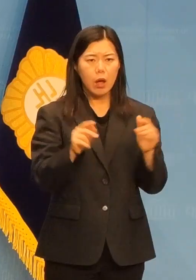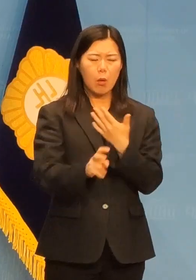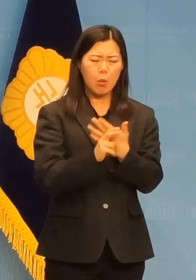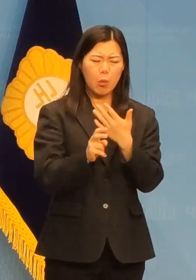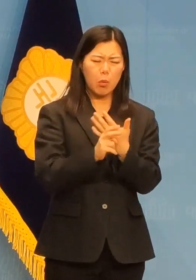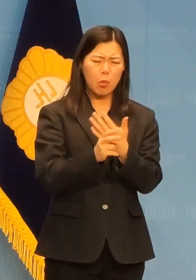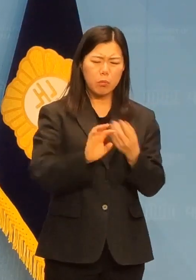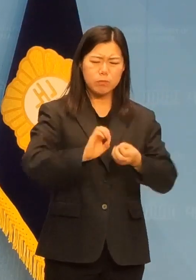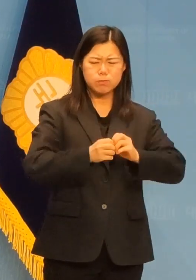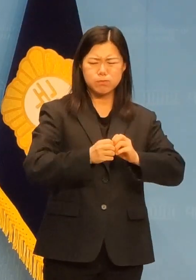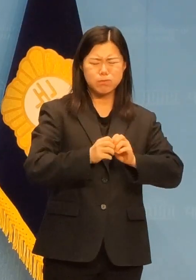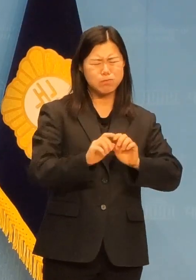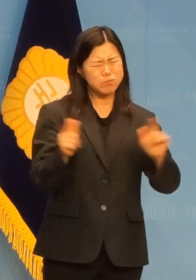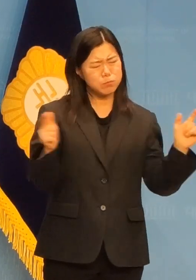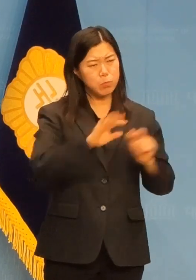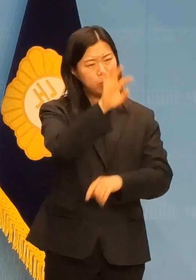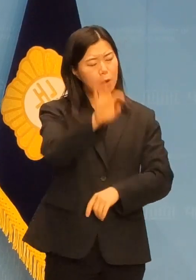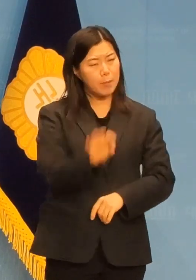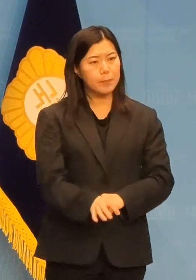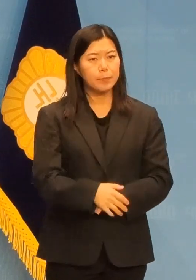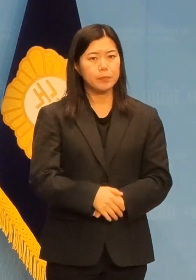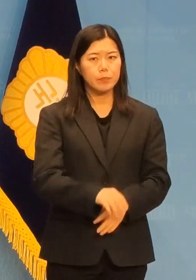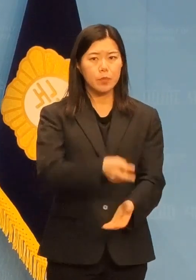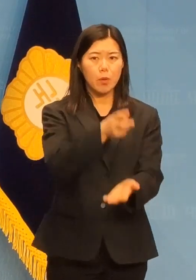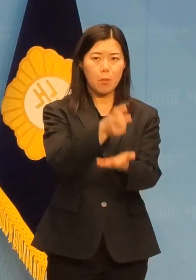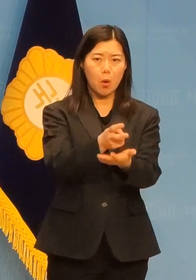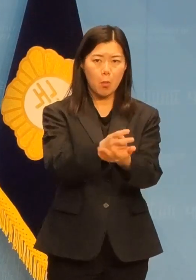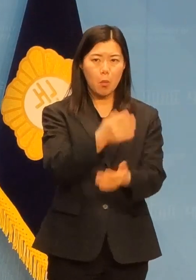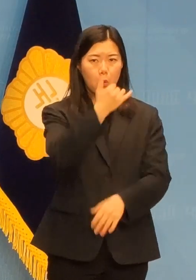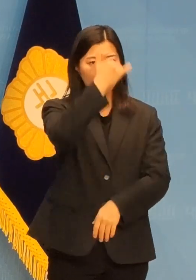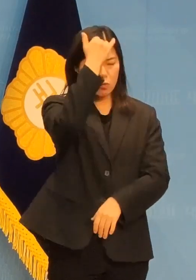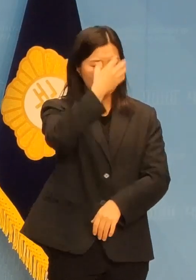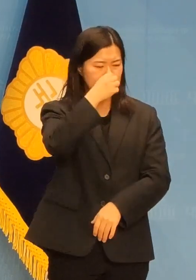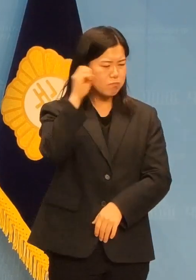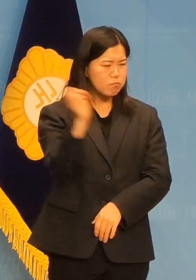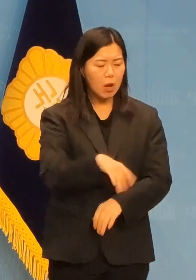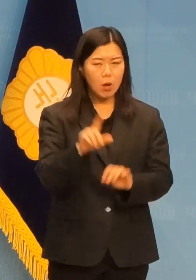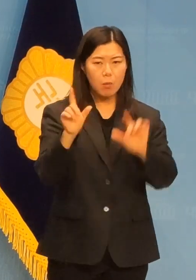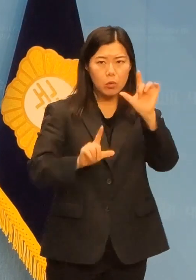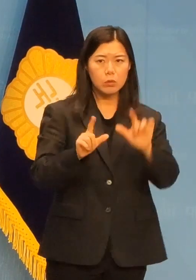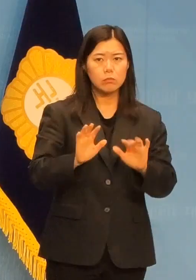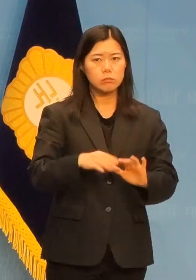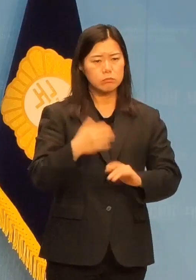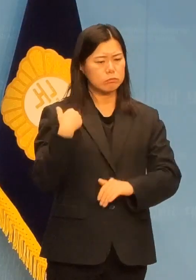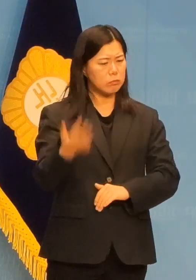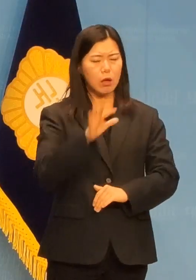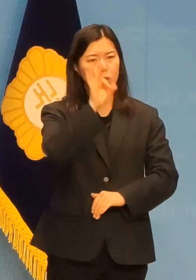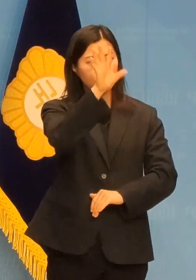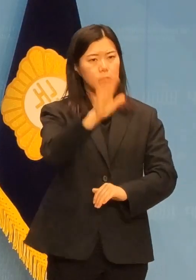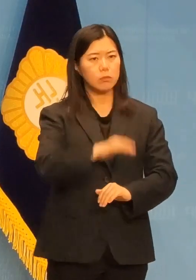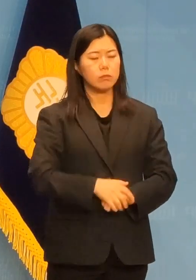왔습니다. 법과 윤리를 경시해온 행태를 더 이상 방치할 수 없습니다.